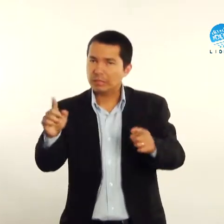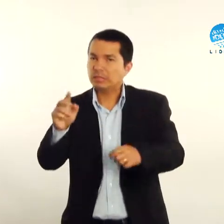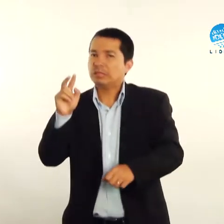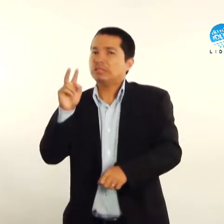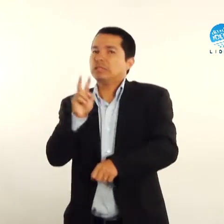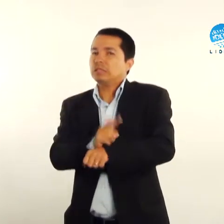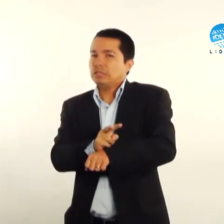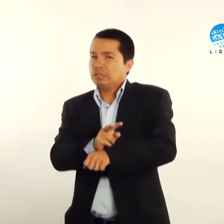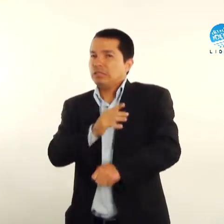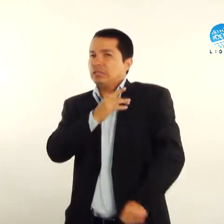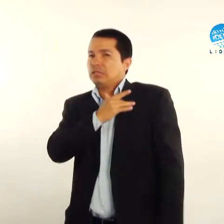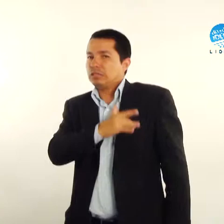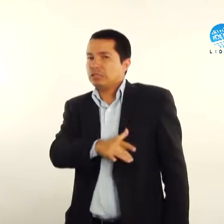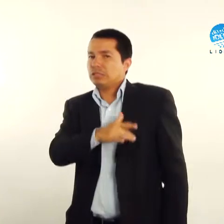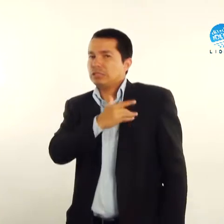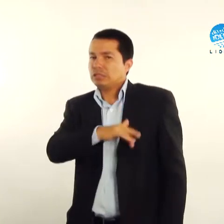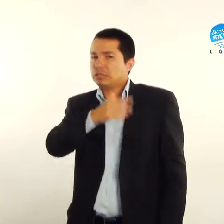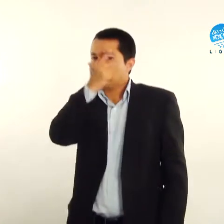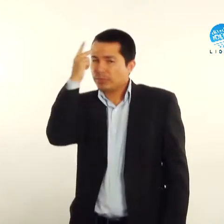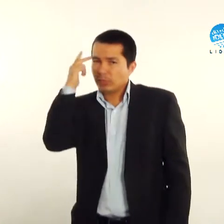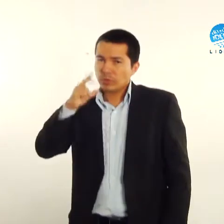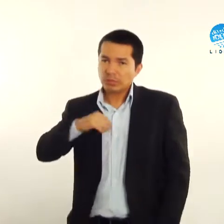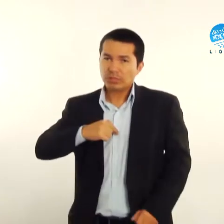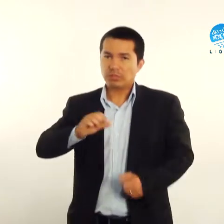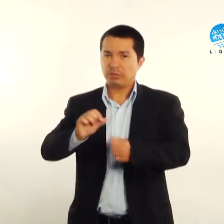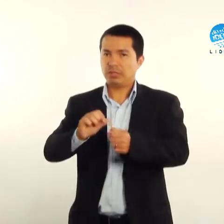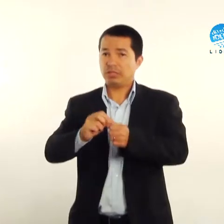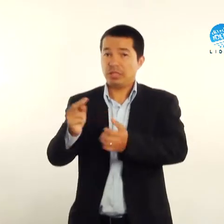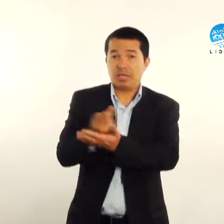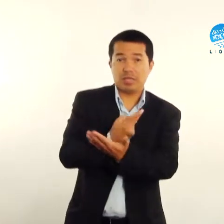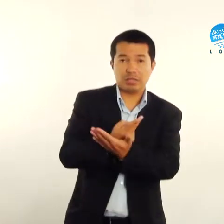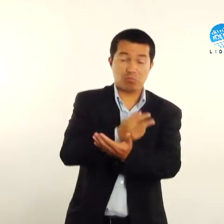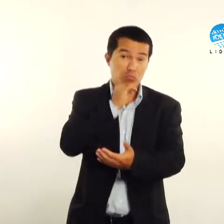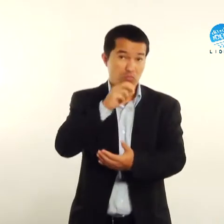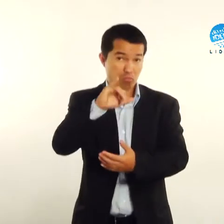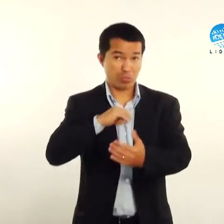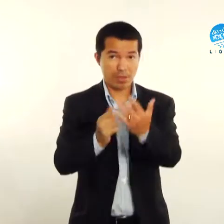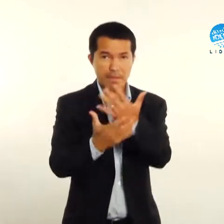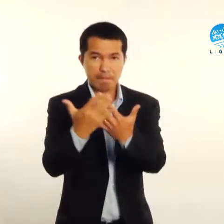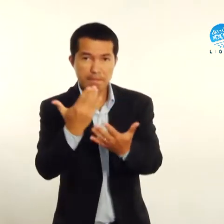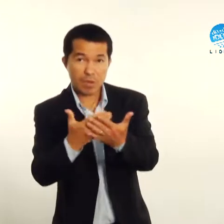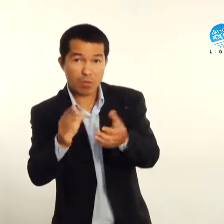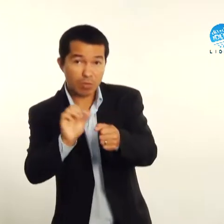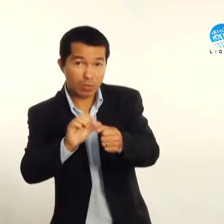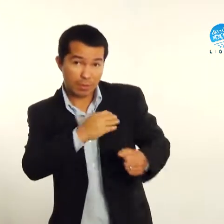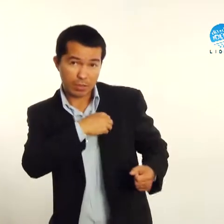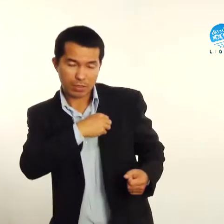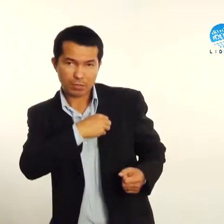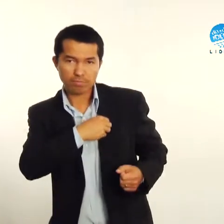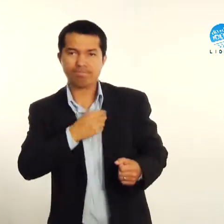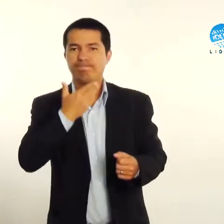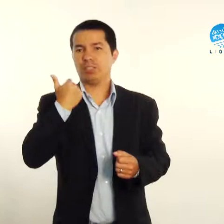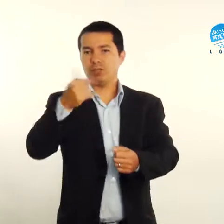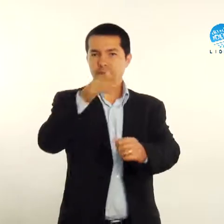seu pé o fizerem tropeçar, corte-os e jogue-os fora. É melhor entrar na